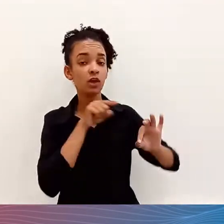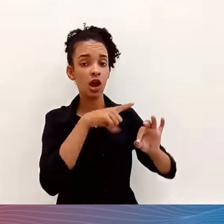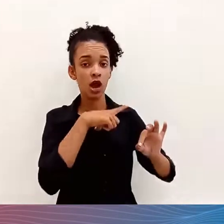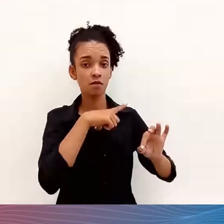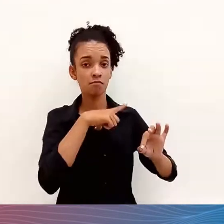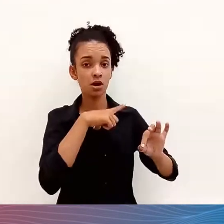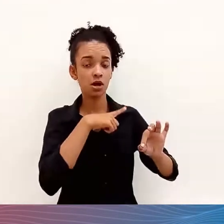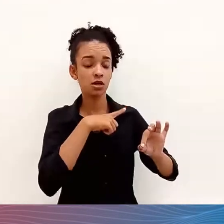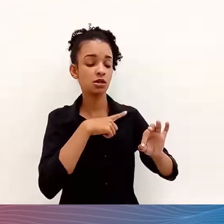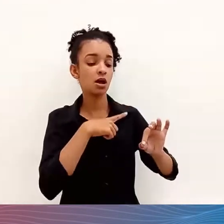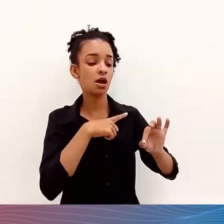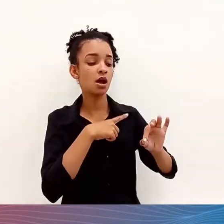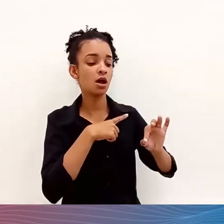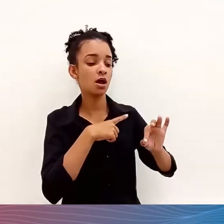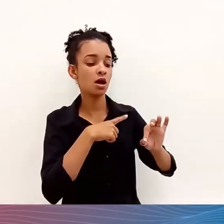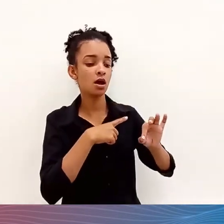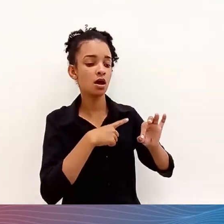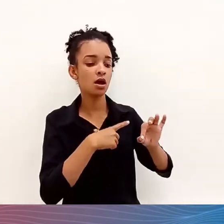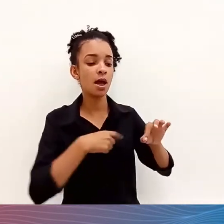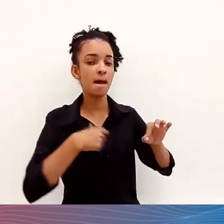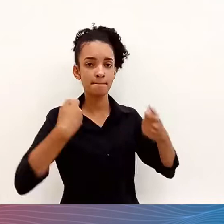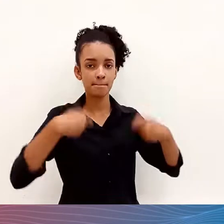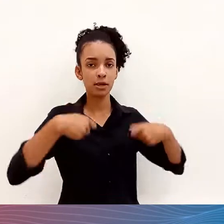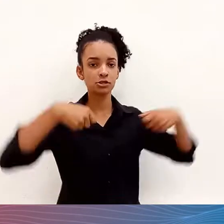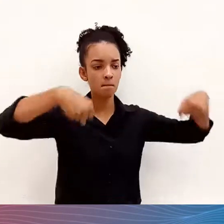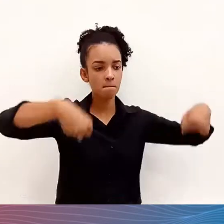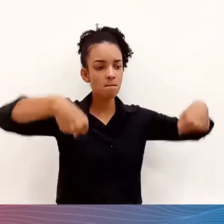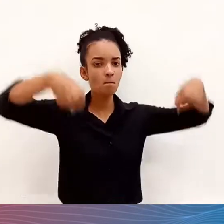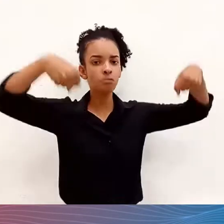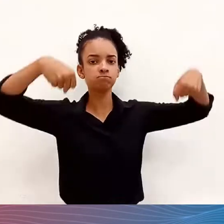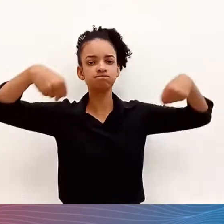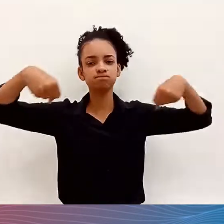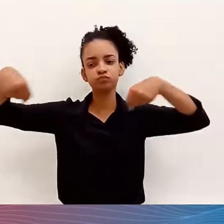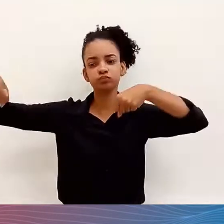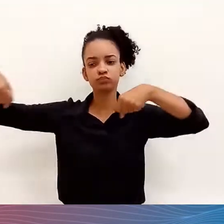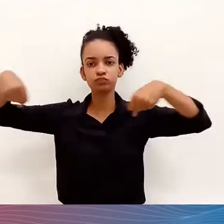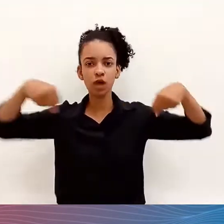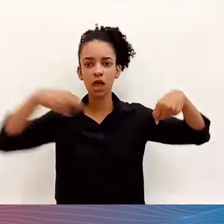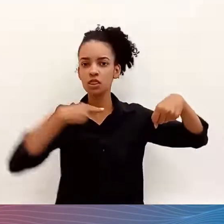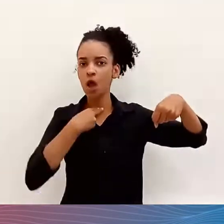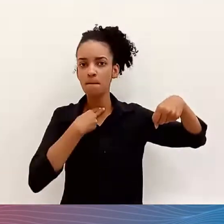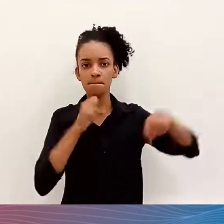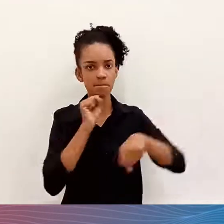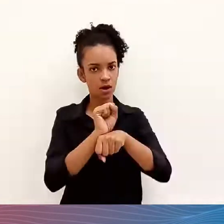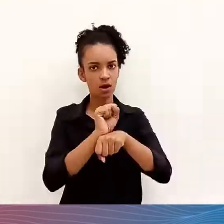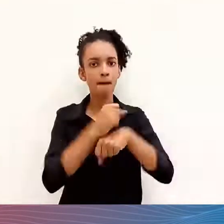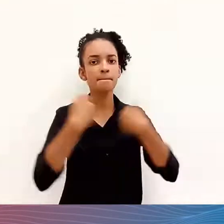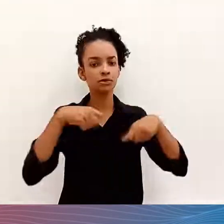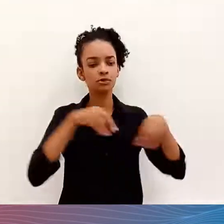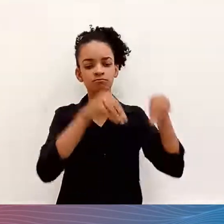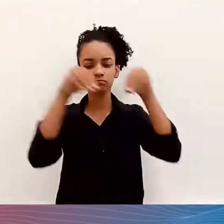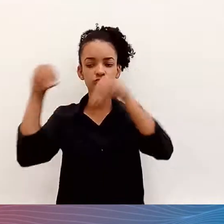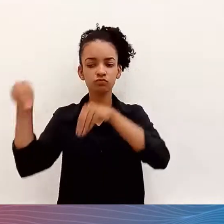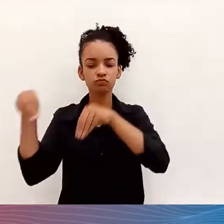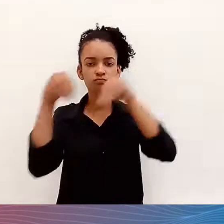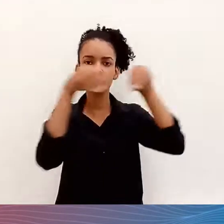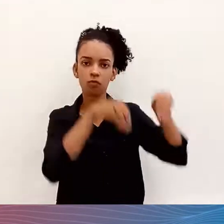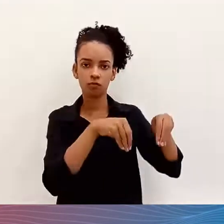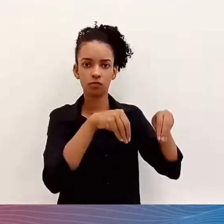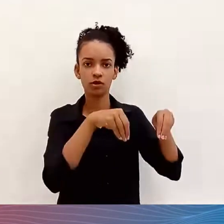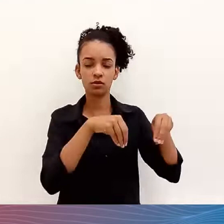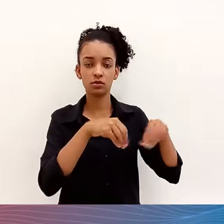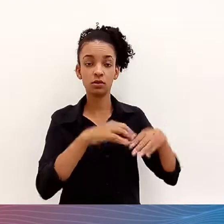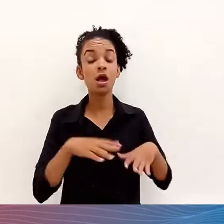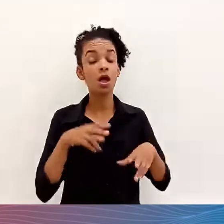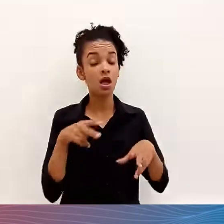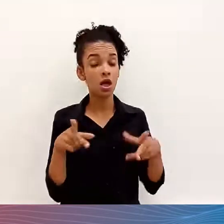se mover a qualquer momento. A arca não pode ficar parada. Né? É assim como o mover de hoje, Deus não fica parado. Por quê? Porque